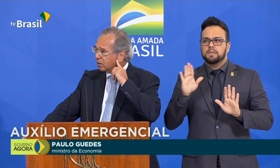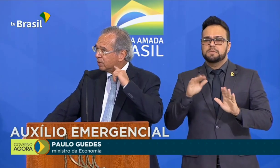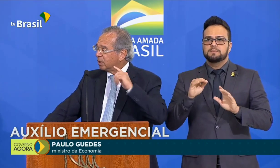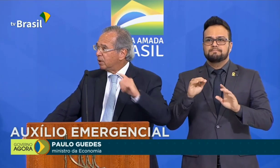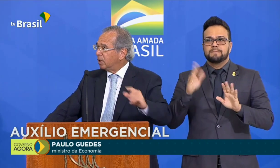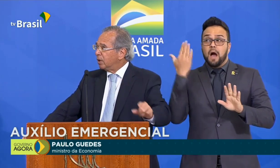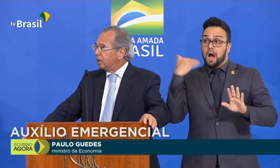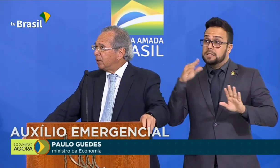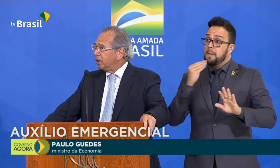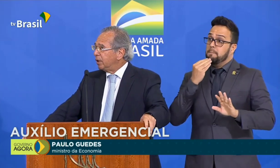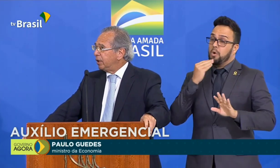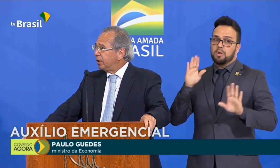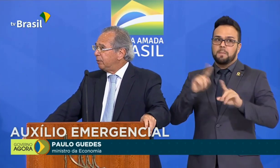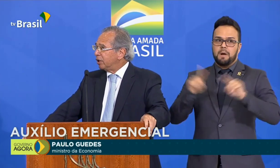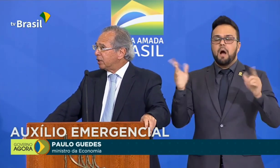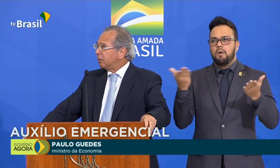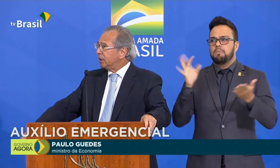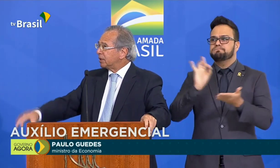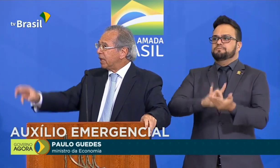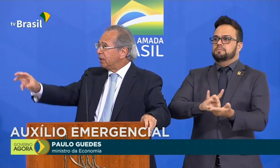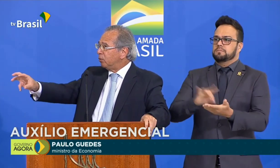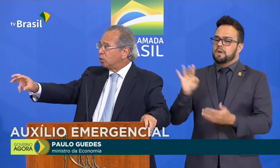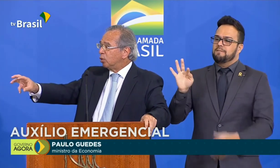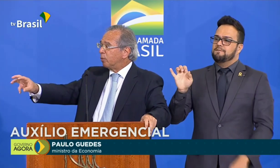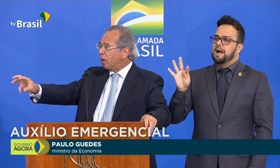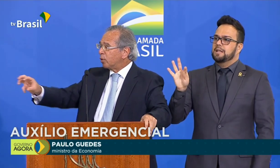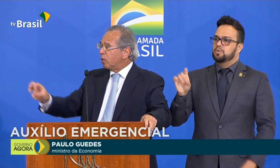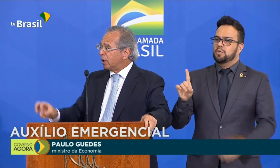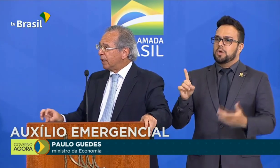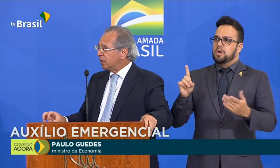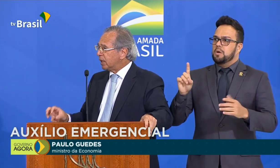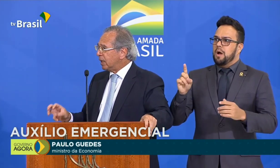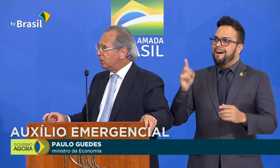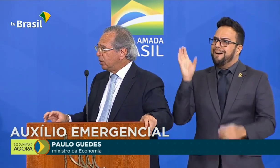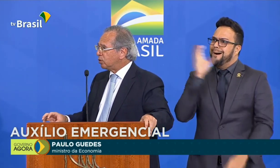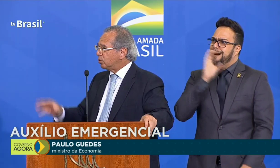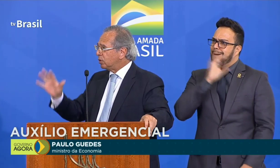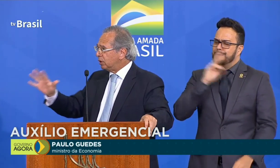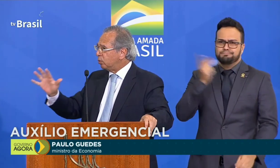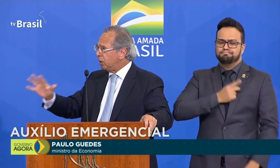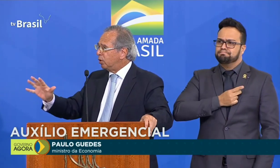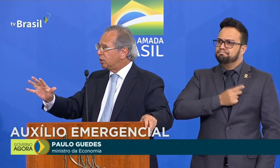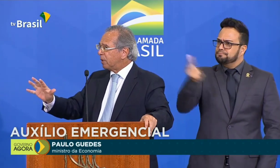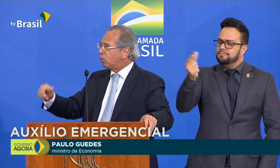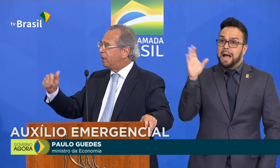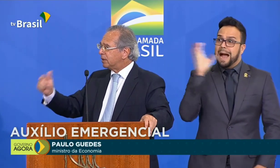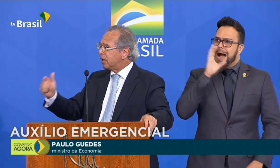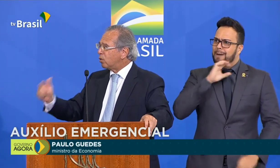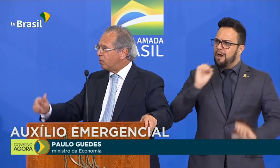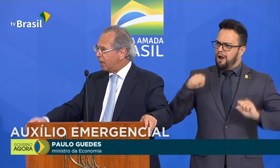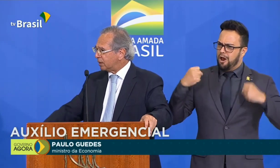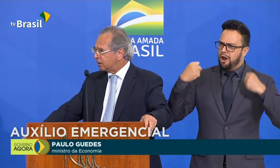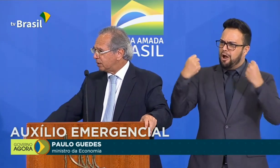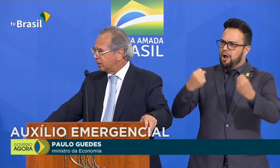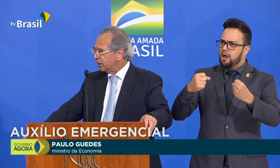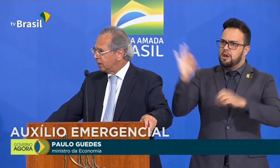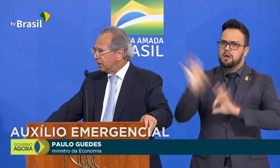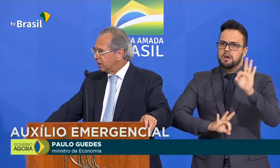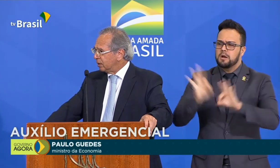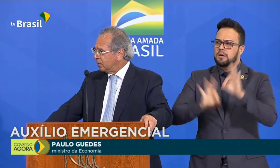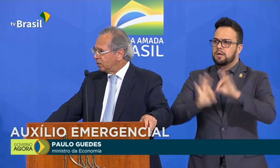fato. E imediatamente saímos do próprio Congresso naquela noite com 5 bilhões para começar o